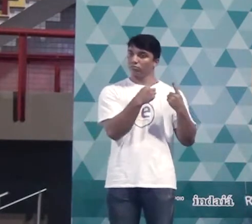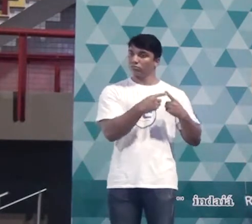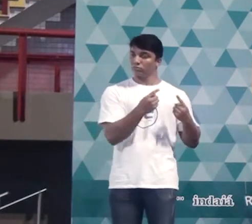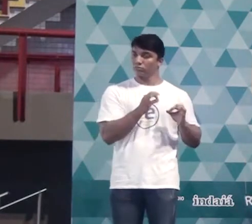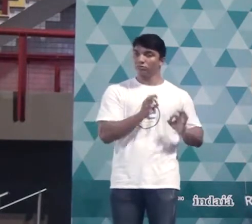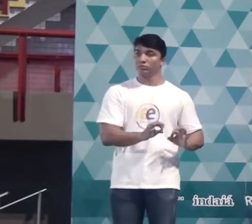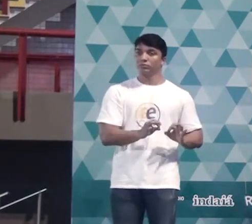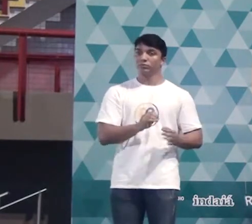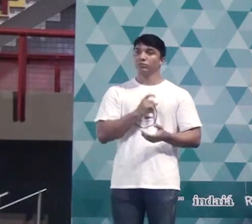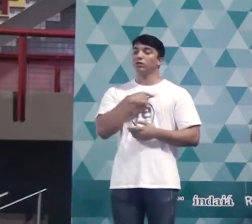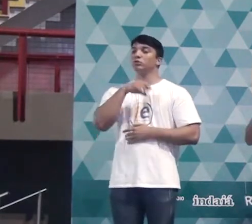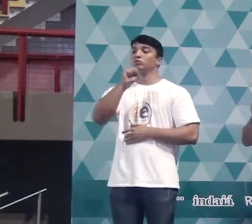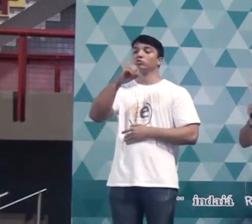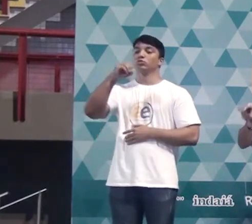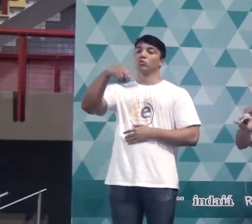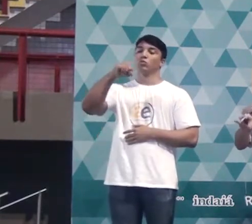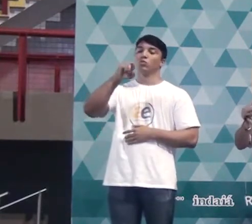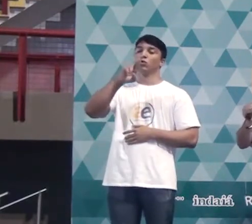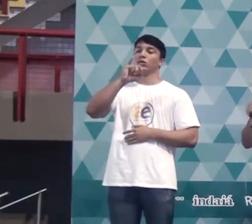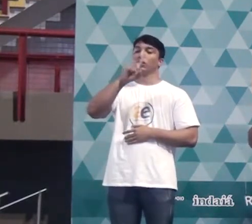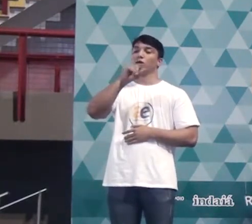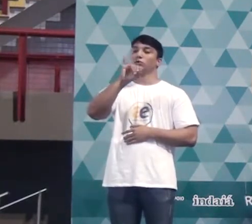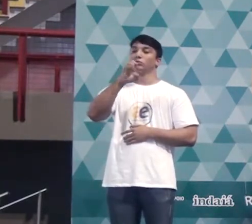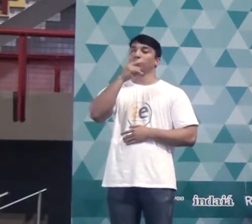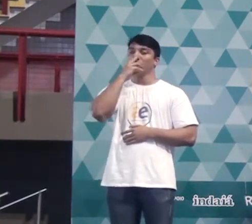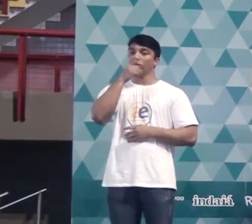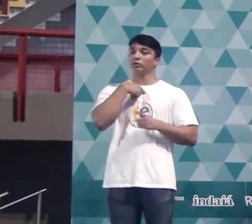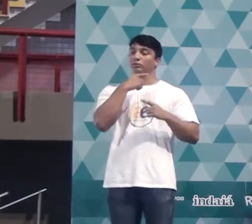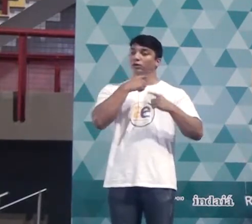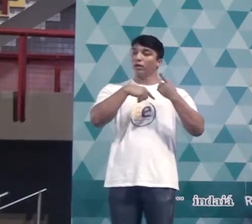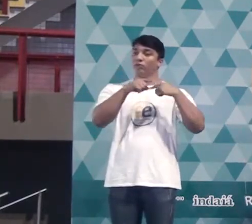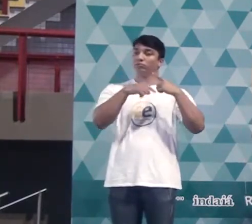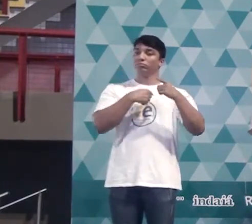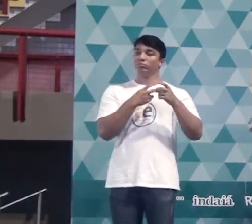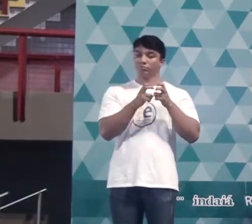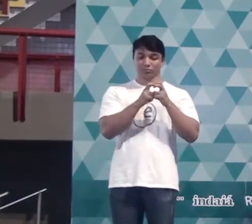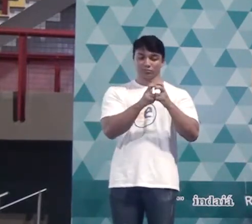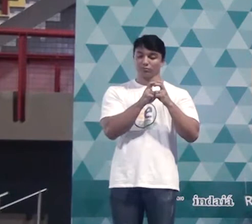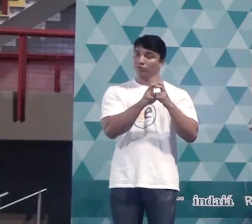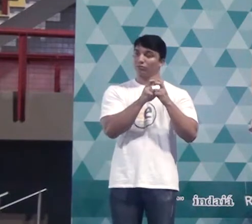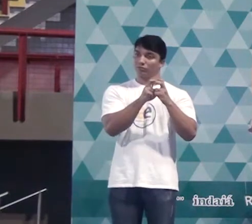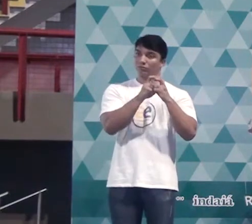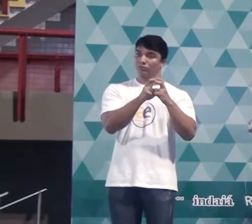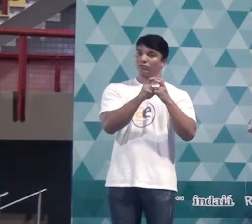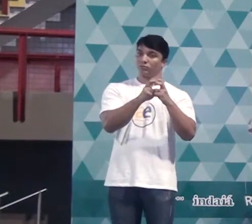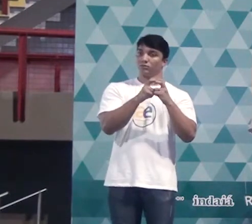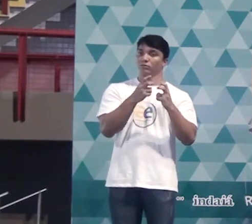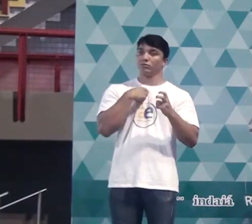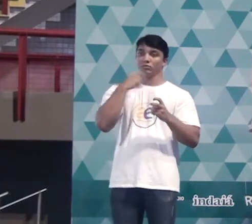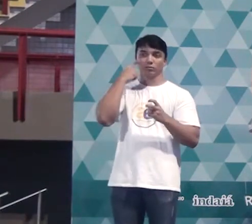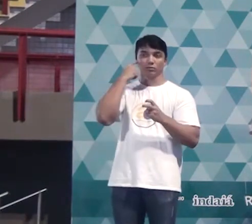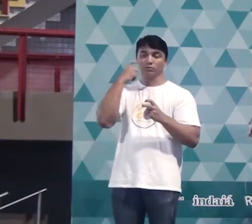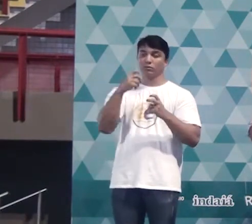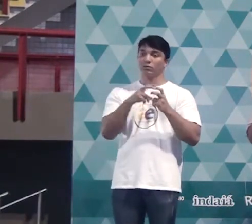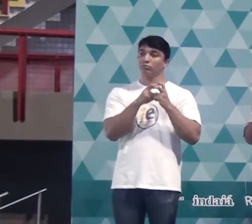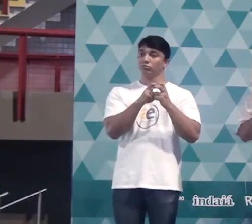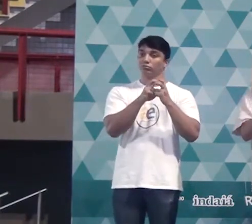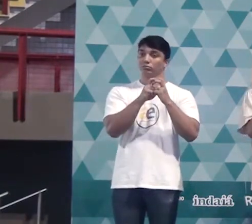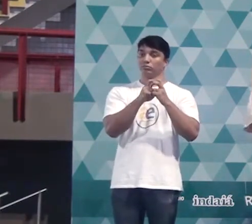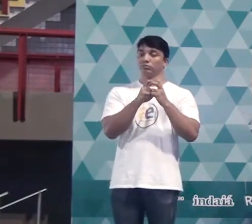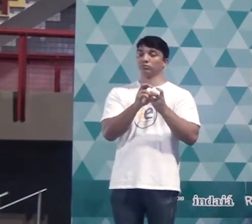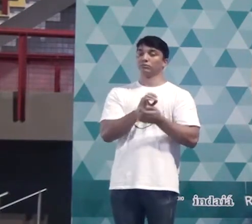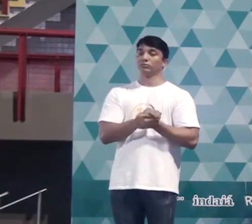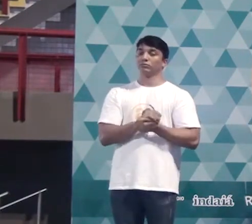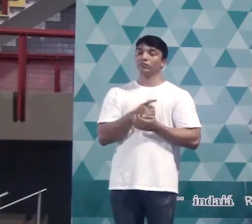preste atenção na sonoridade porque é o trem. Como assim é o trem? Ah, se você vai ler café com pão, não nota